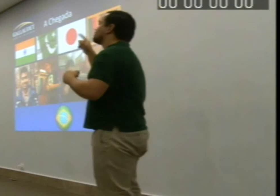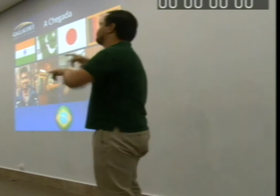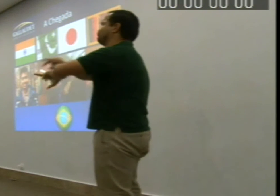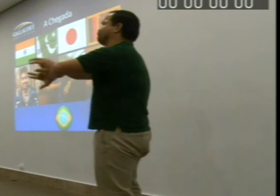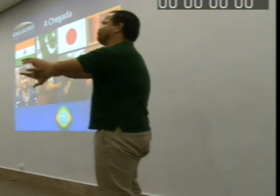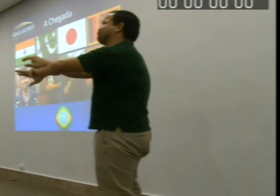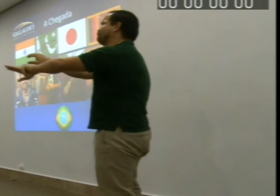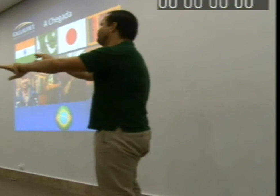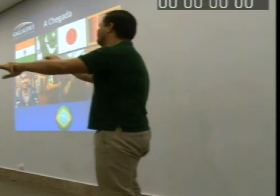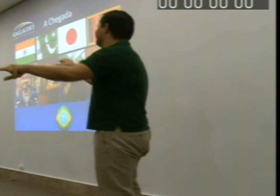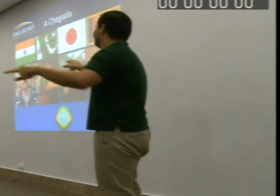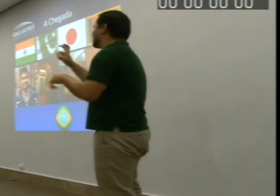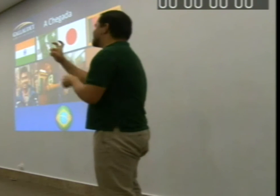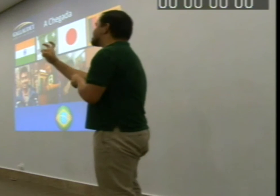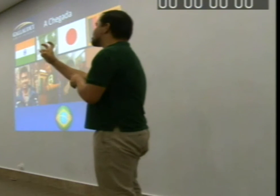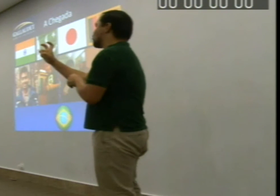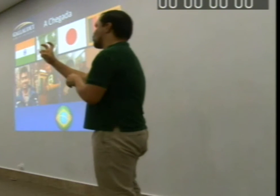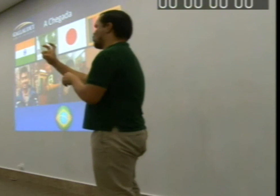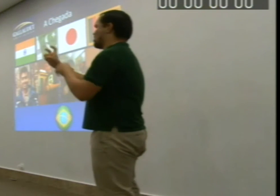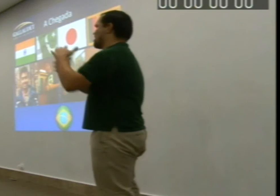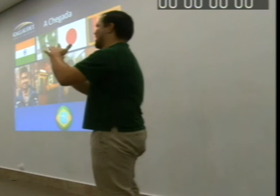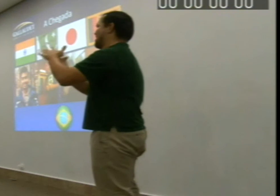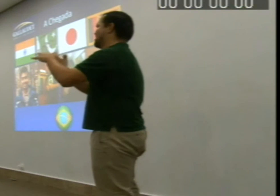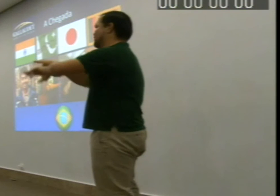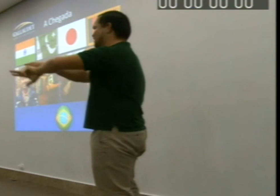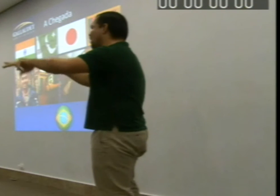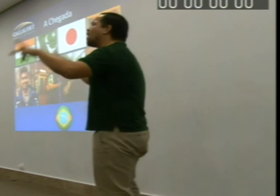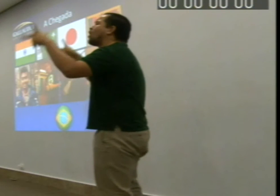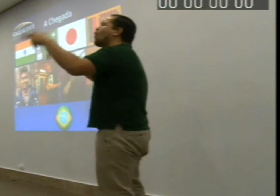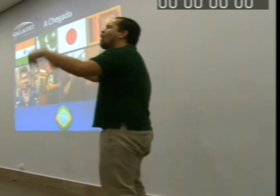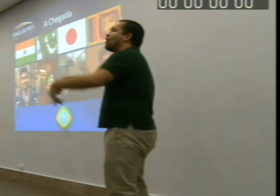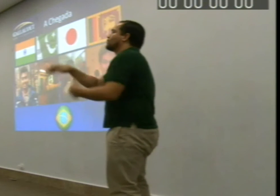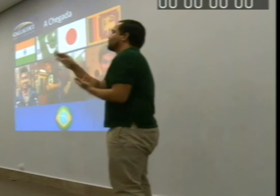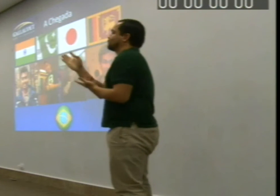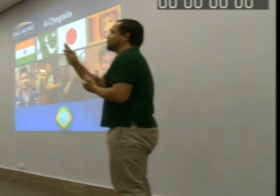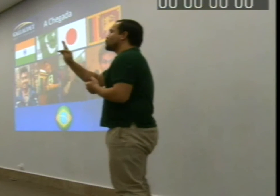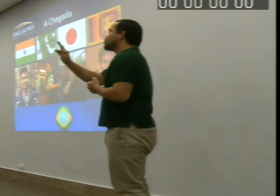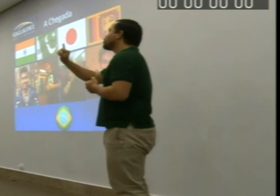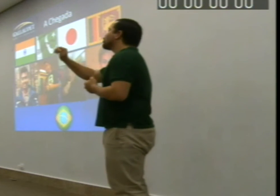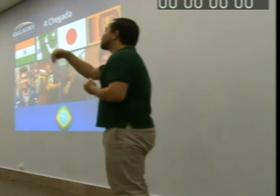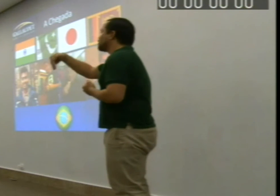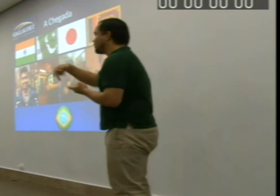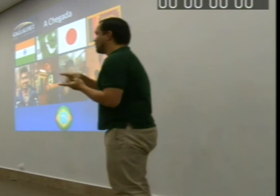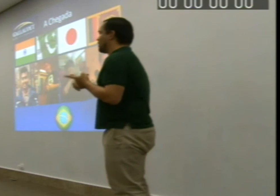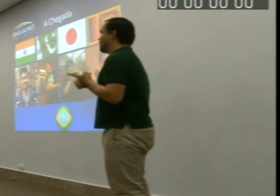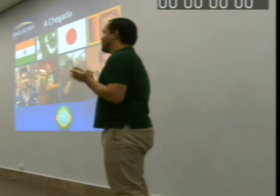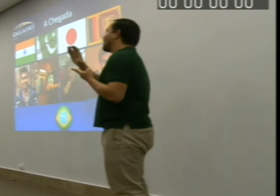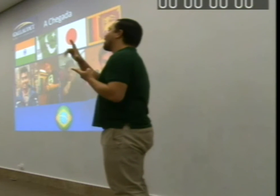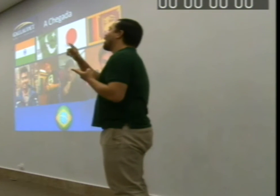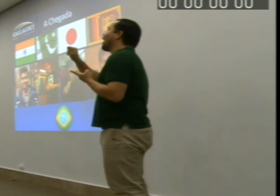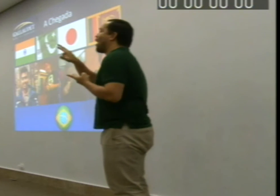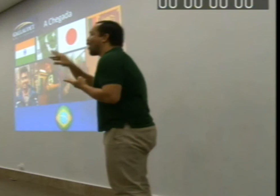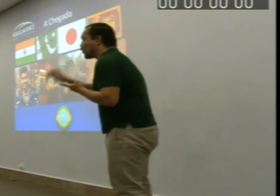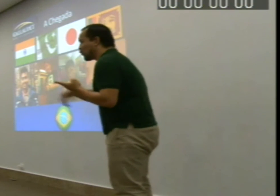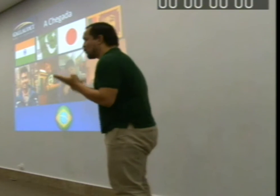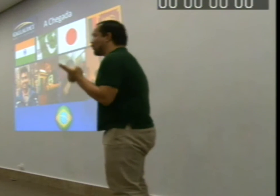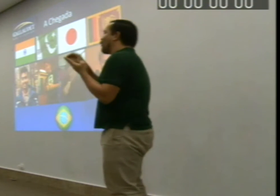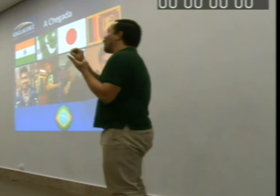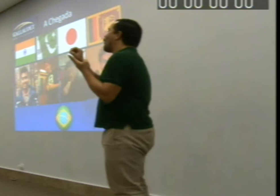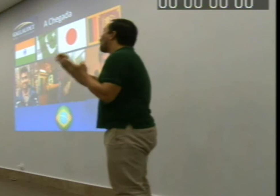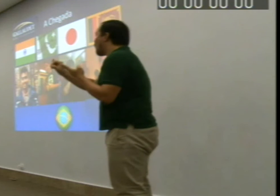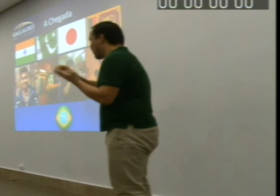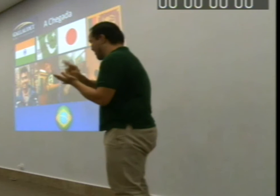esse que era o vi que era diferente muitas coisas em cinco empresas aqui a Tim a